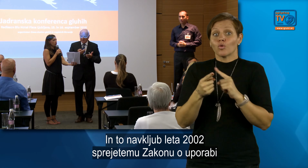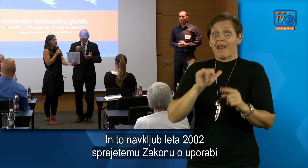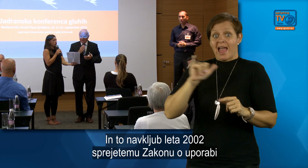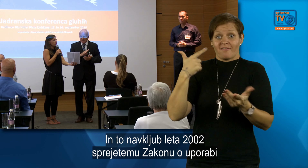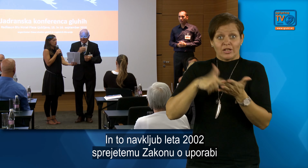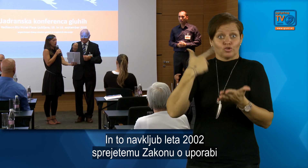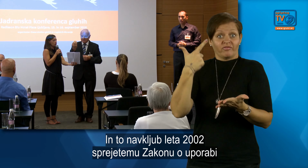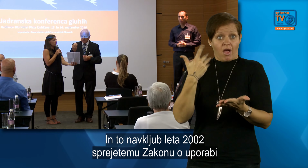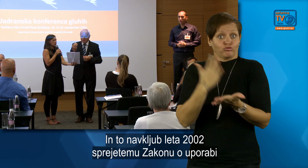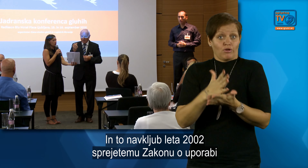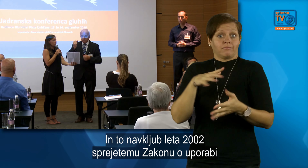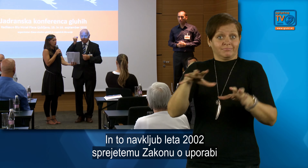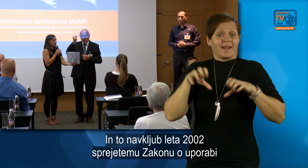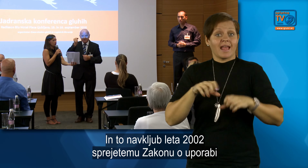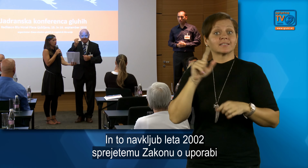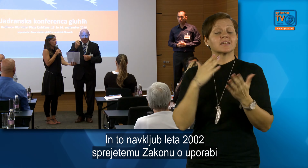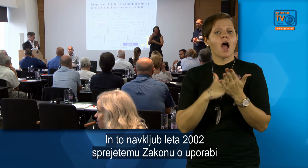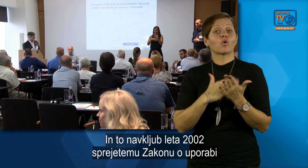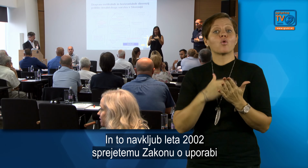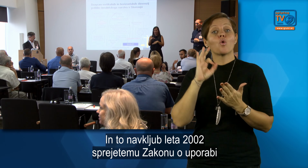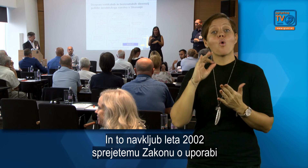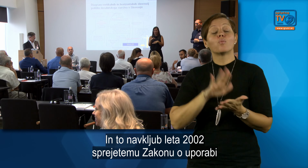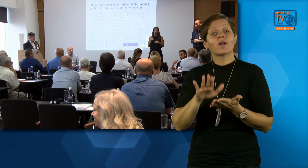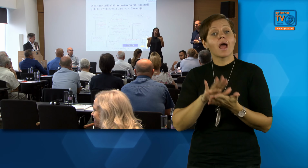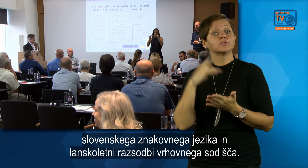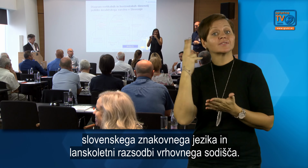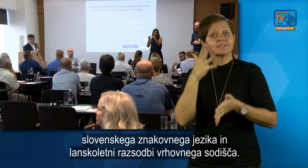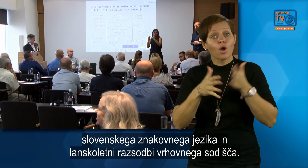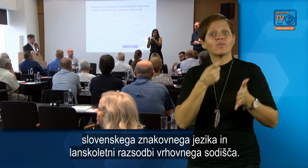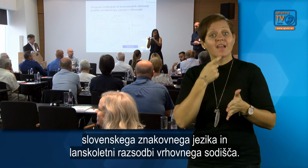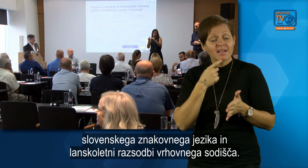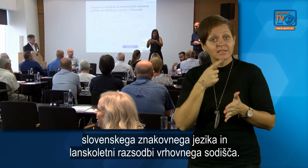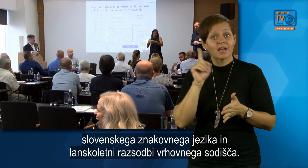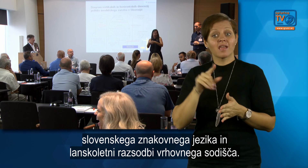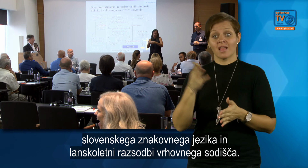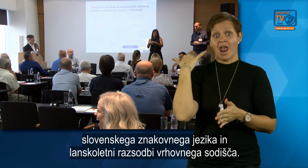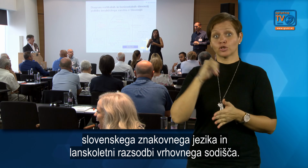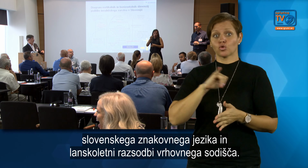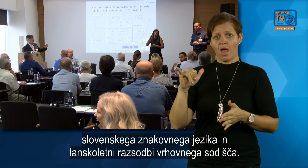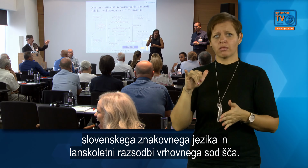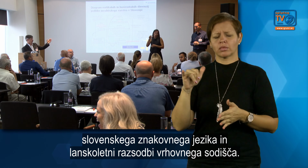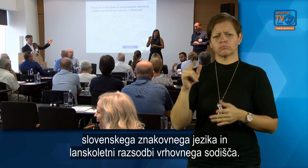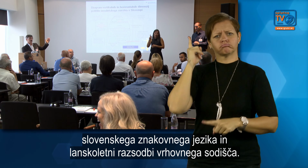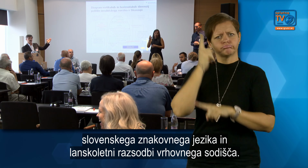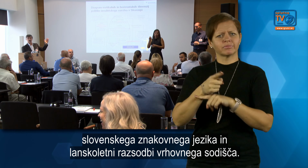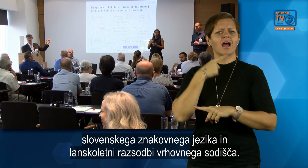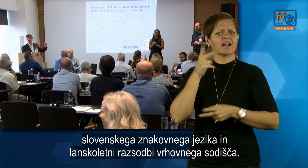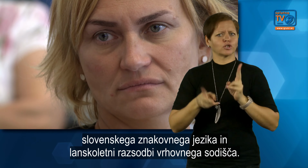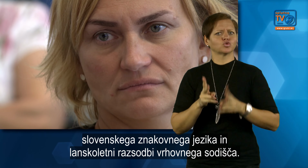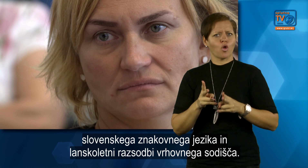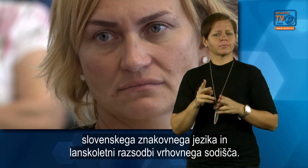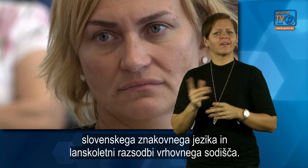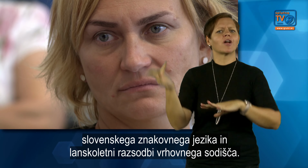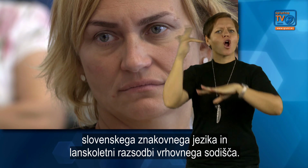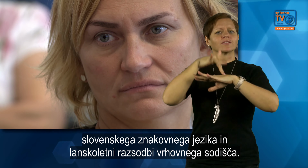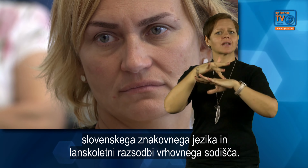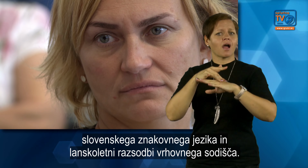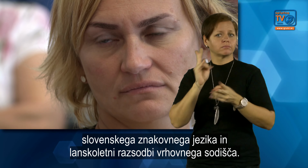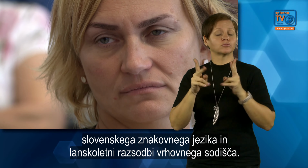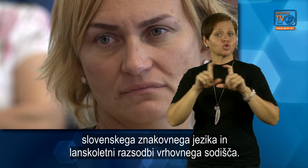navkljub leta 2002 sprejetemu zakonu o uporabi slovenskega znakovnega jezika in lanskoletni